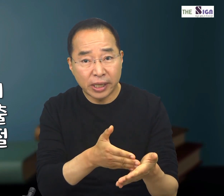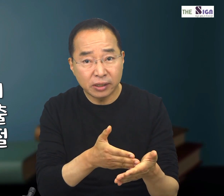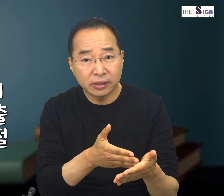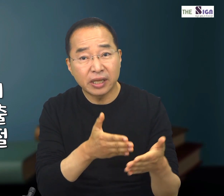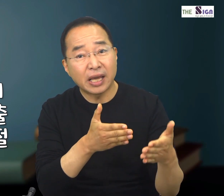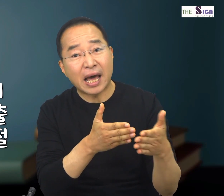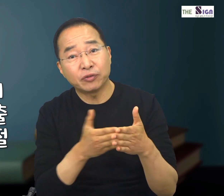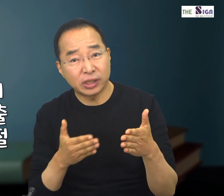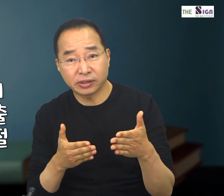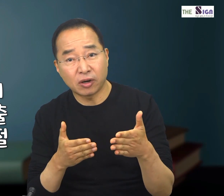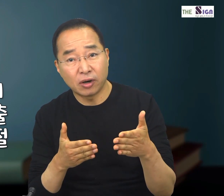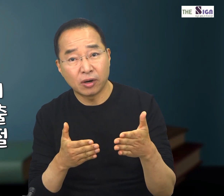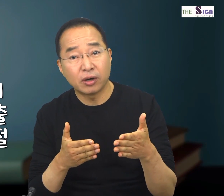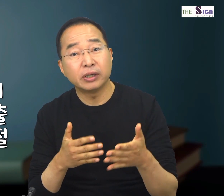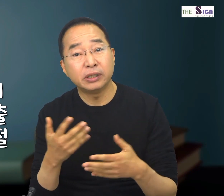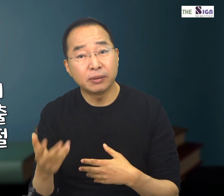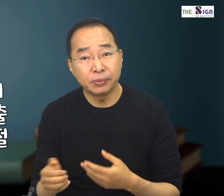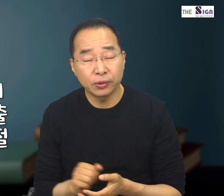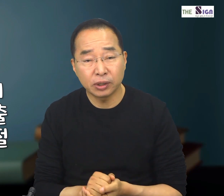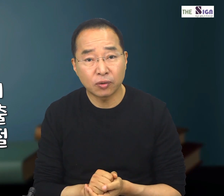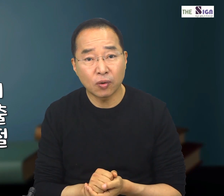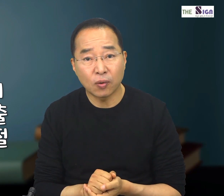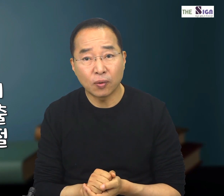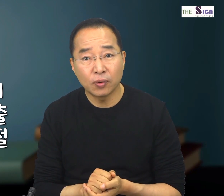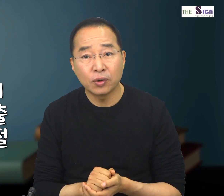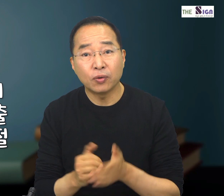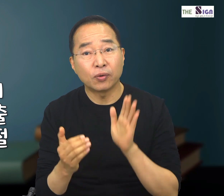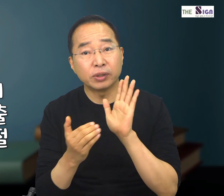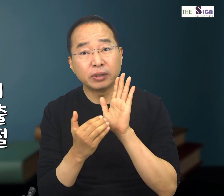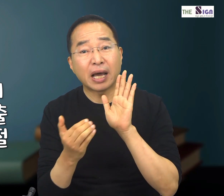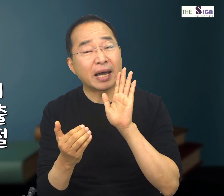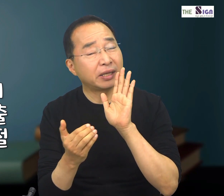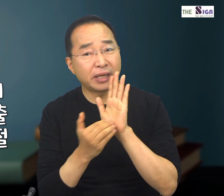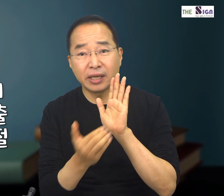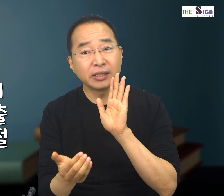제출했는데 이게 안 됐어. 이런 표현이고 요거는 아이의